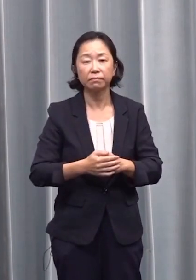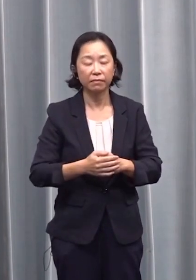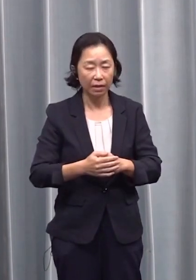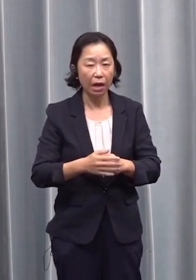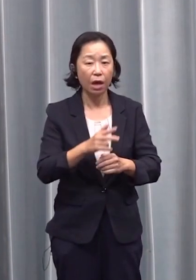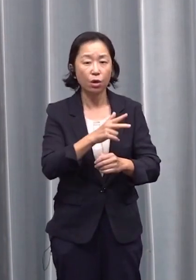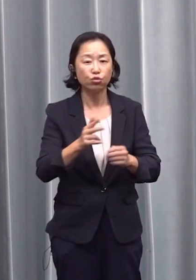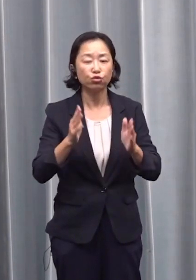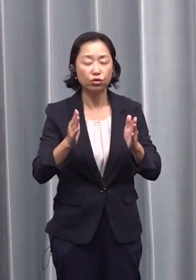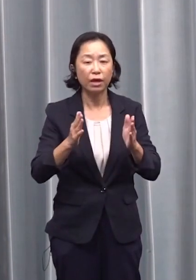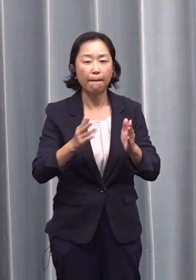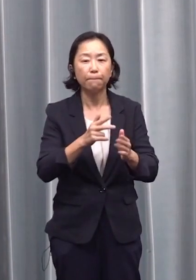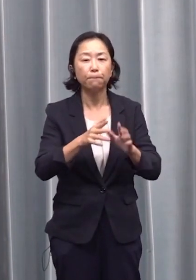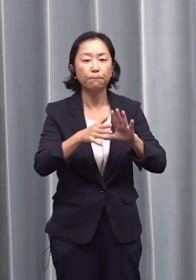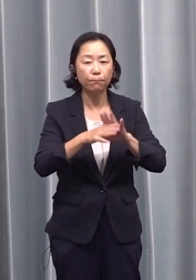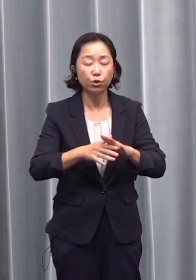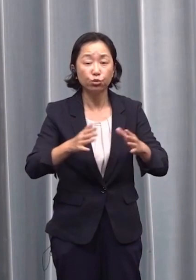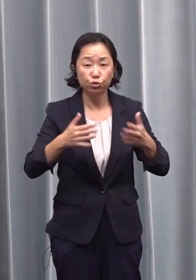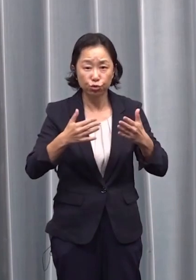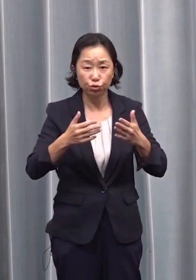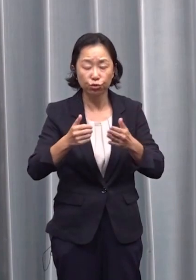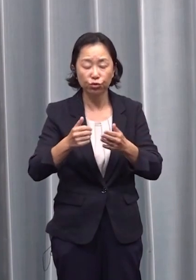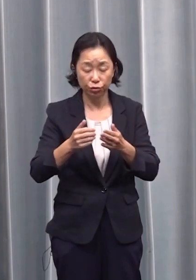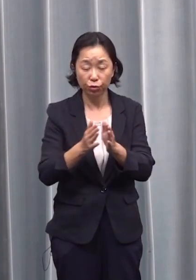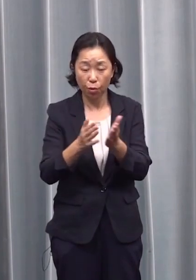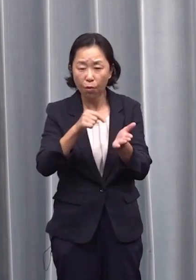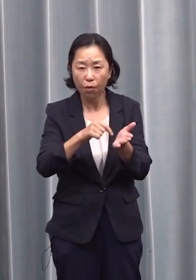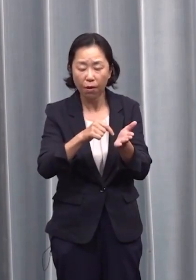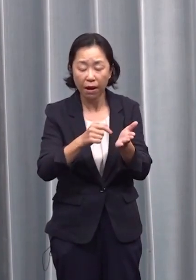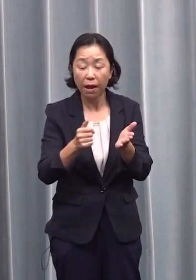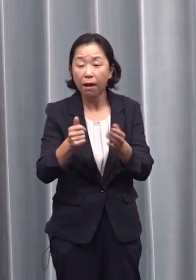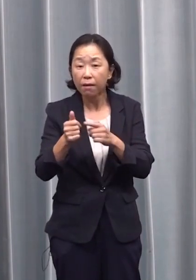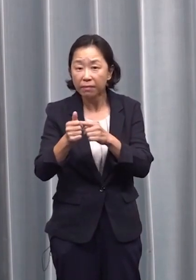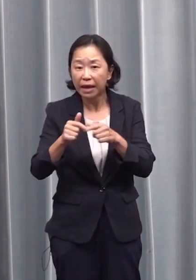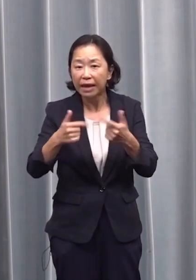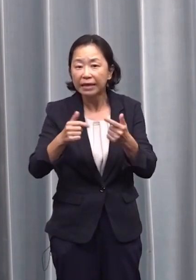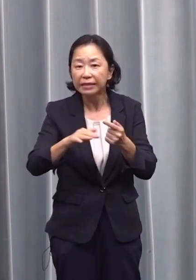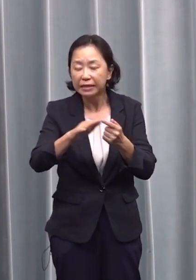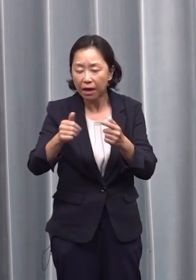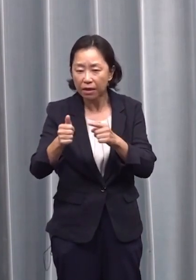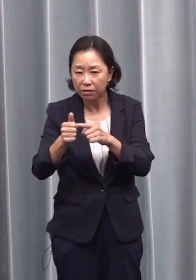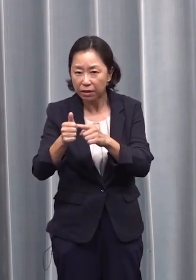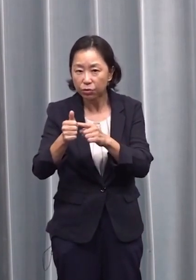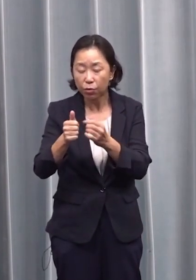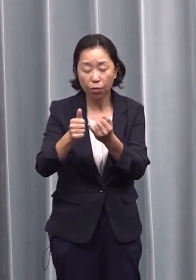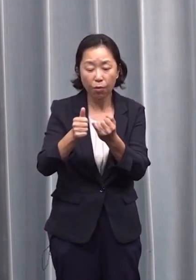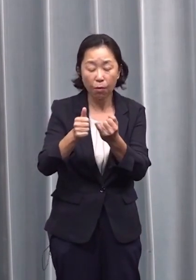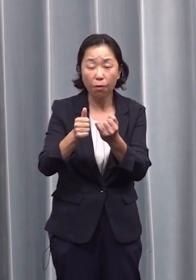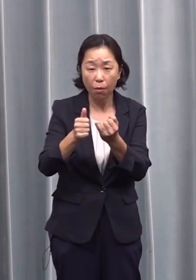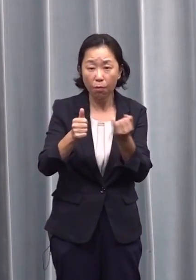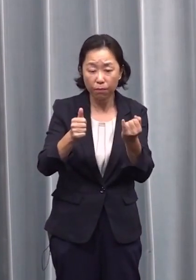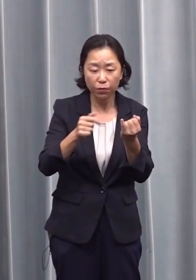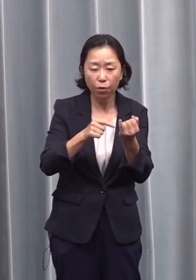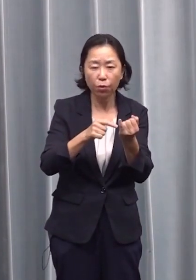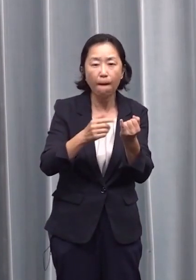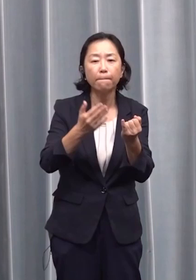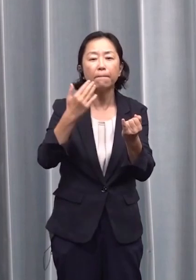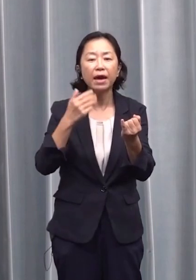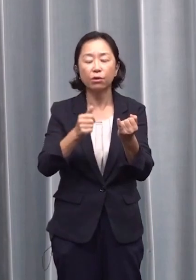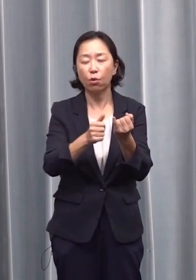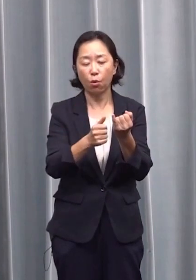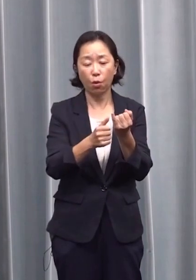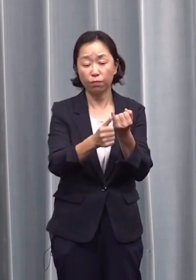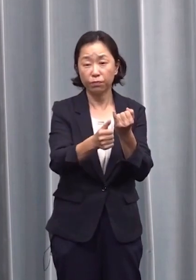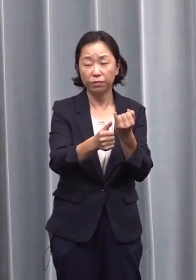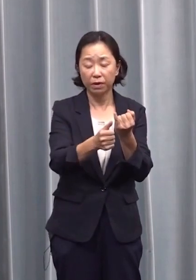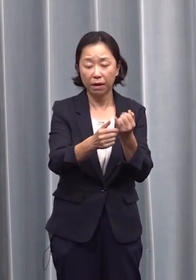が、ずっと、彼のも、現在の妻の元夫の死亡事件で、この関連に、関連で捜